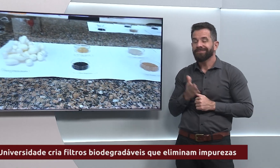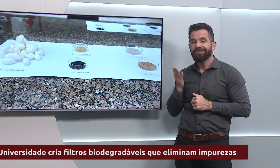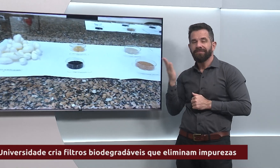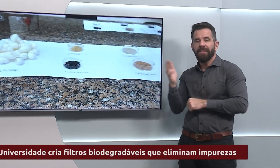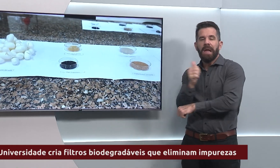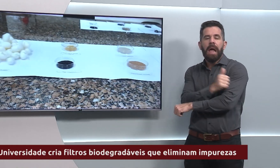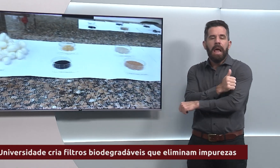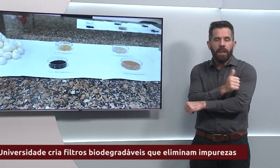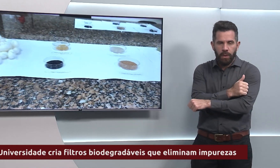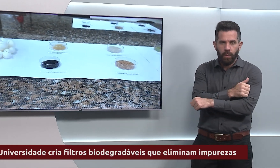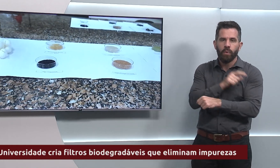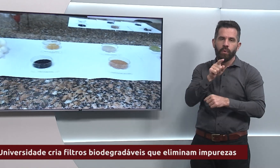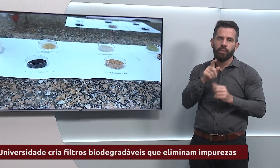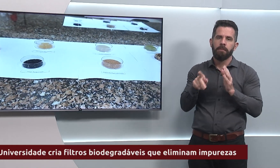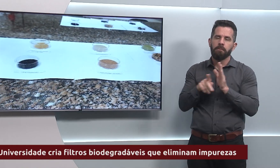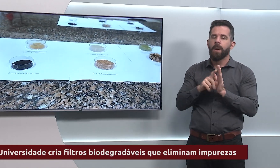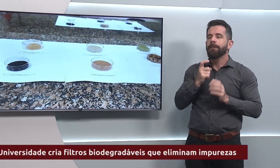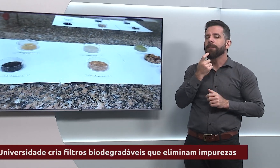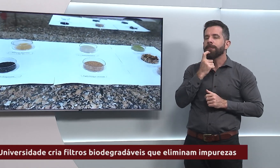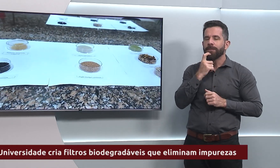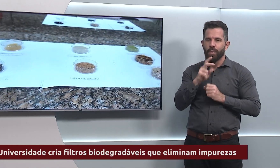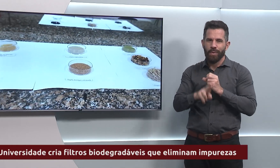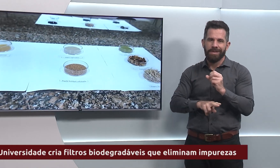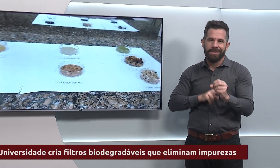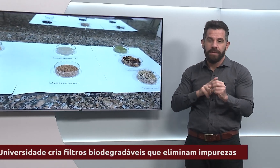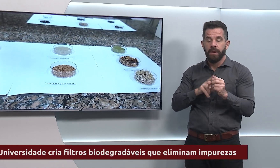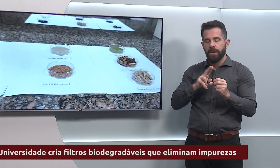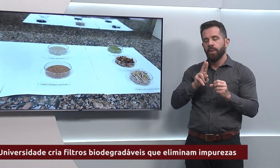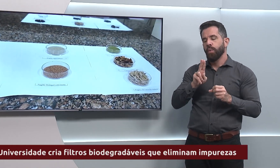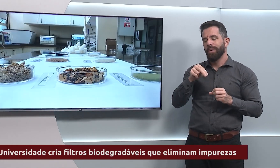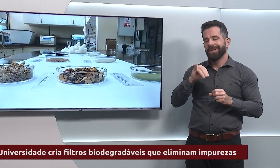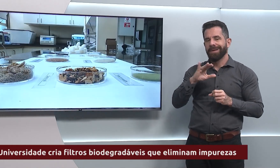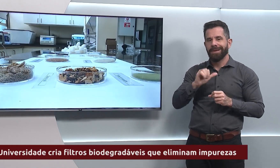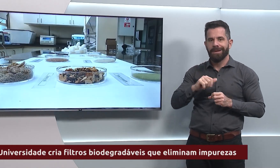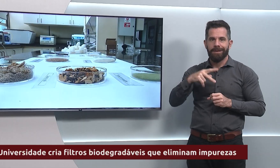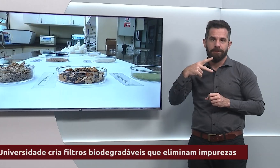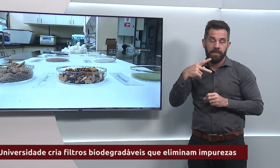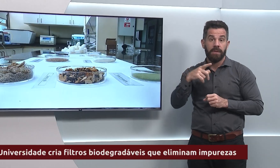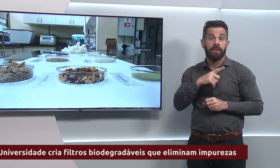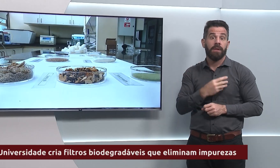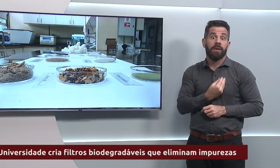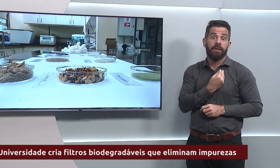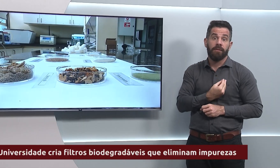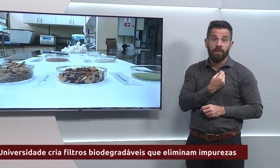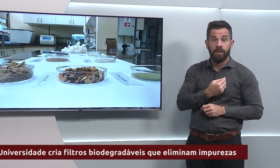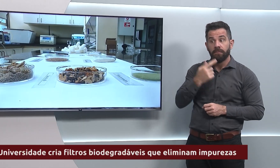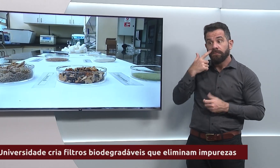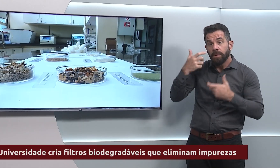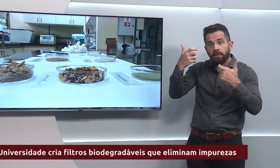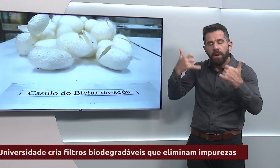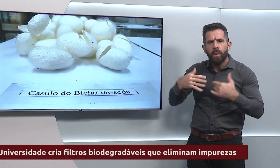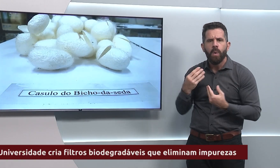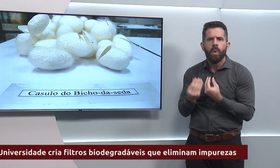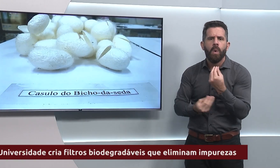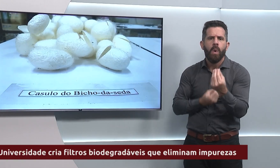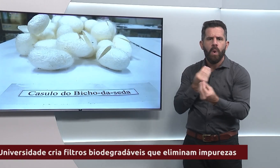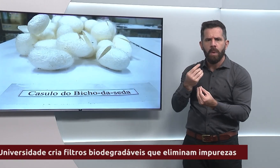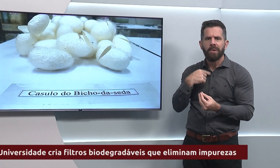desenvolvem biocarvões, que são filtros feitos de materiais orgânicos, para remover esses contaminantes da água. A ideia é transformar o que